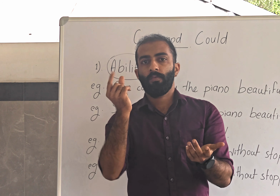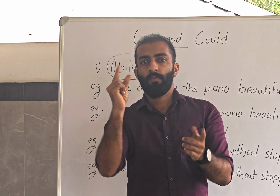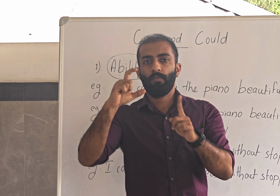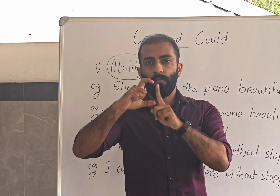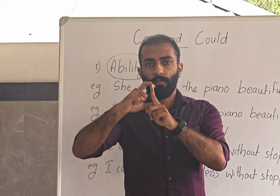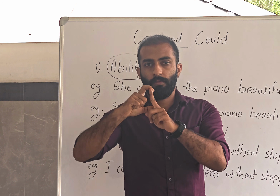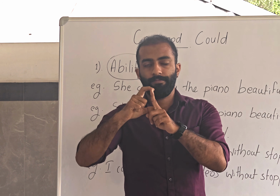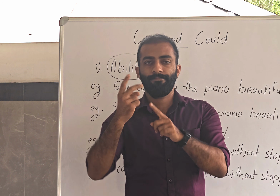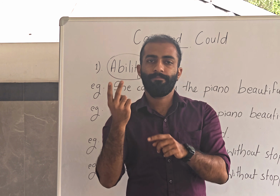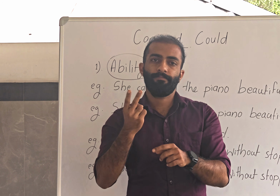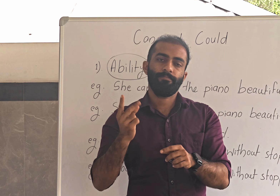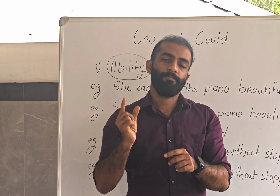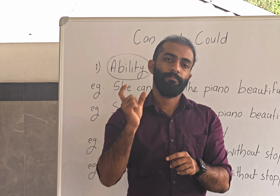ഉപയോഗിക്കേണ്ടത്.